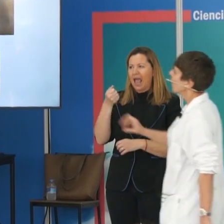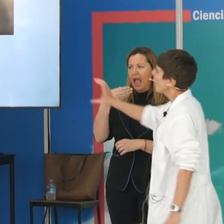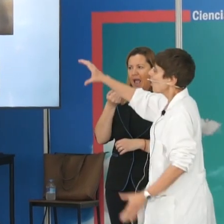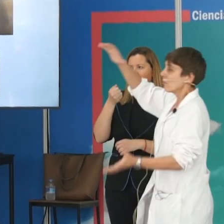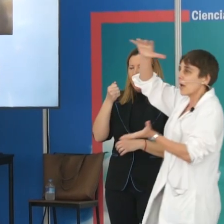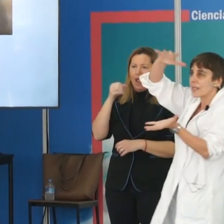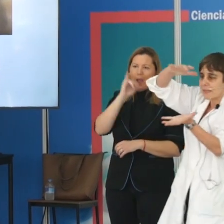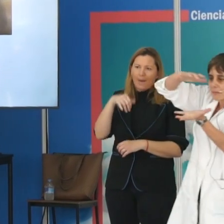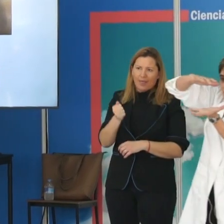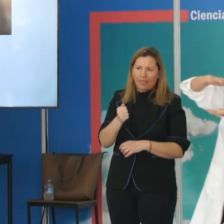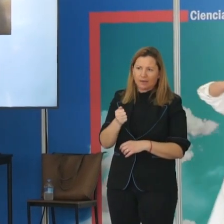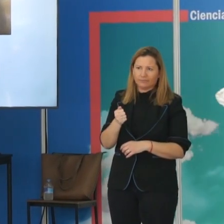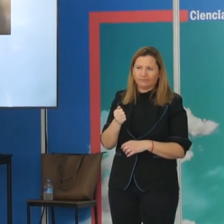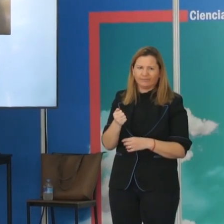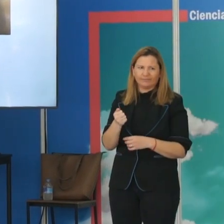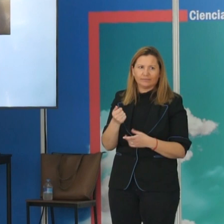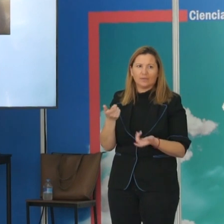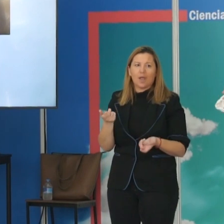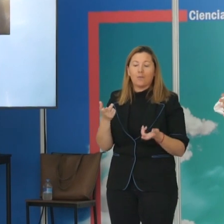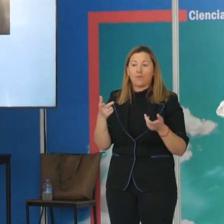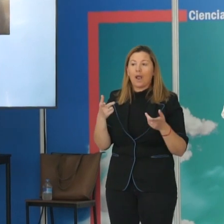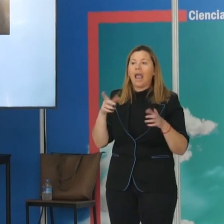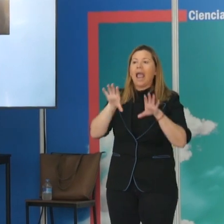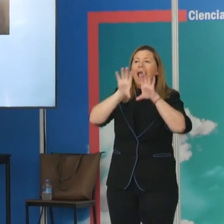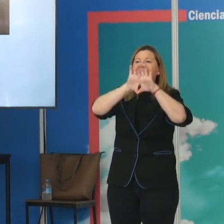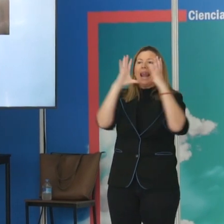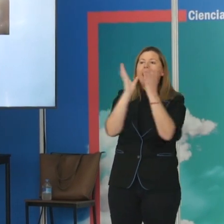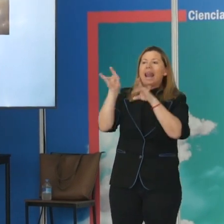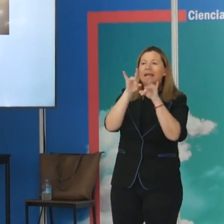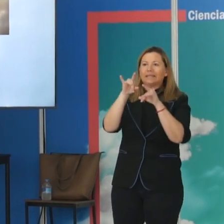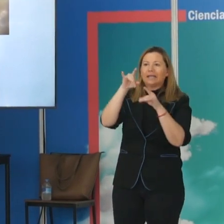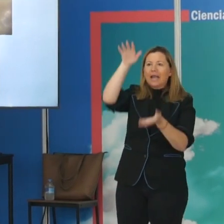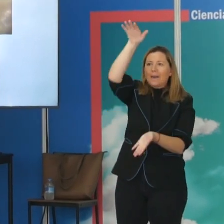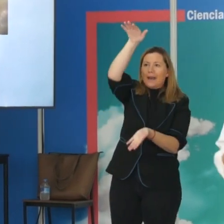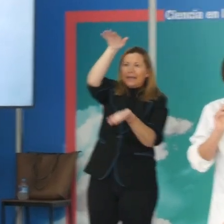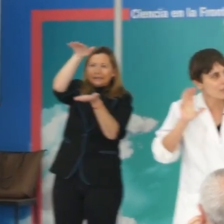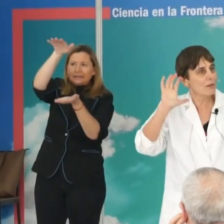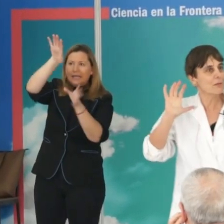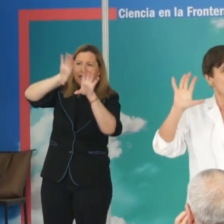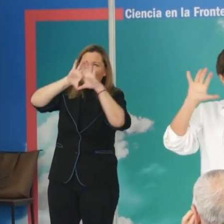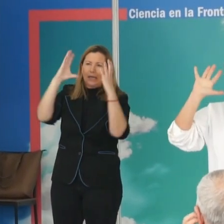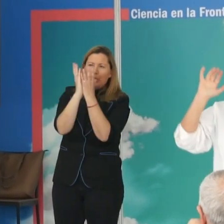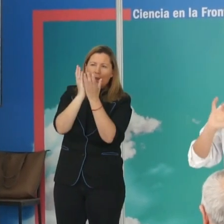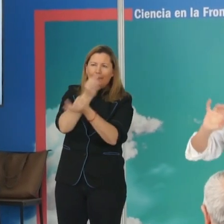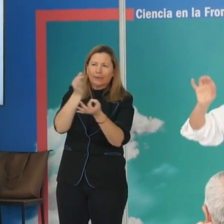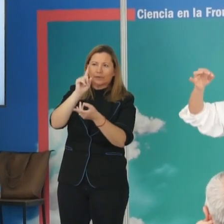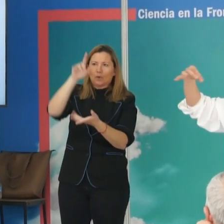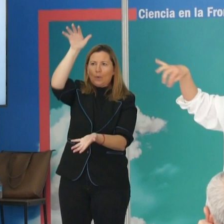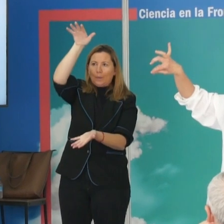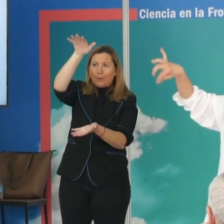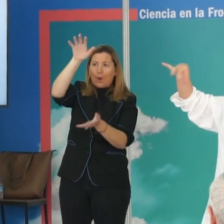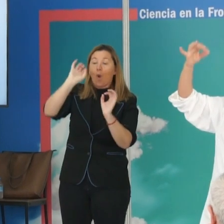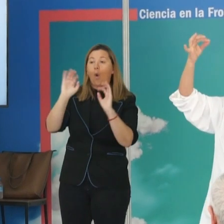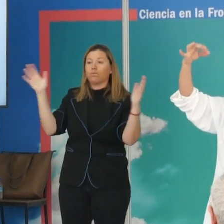Tierra? ¿Achatada por los polos o achatada por el ecuador? Pues bien, eso era una historia. Y se